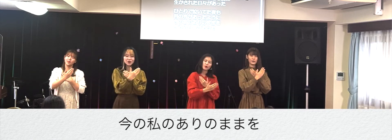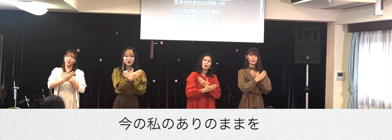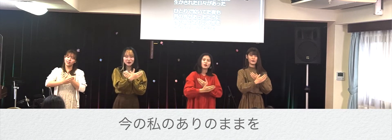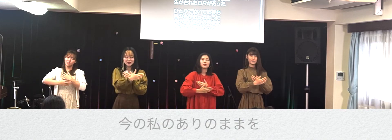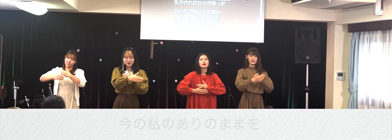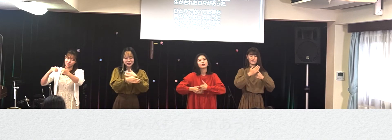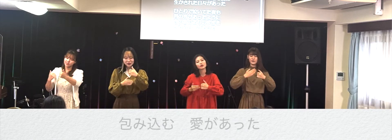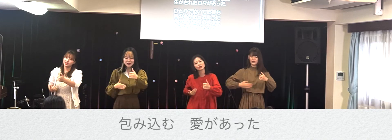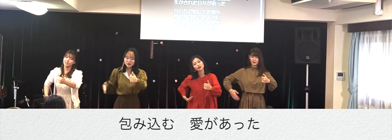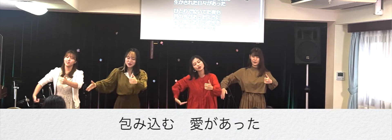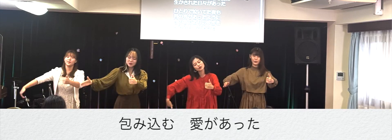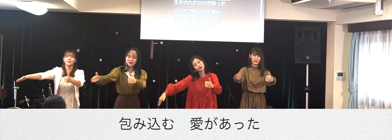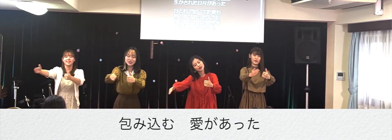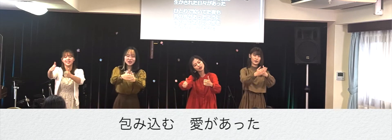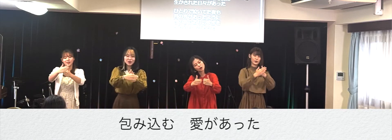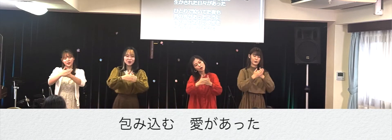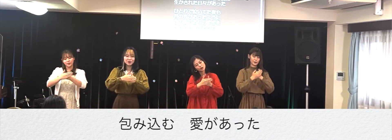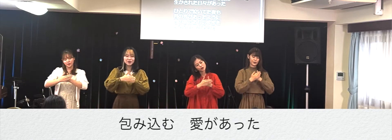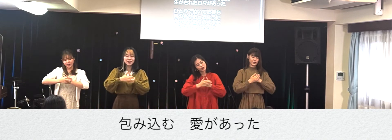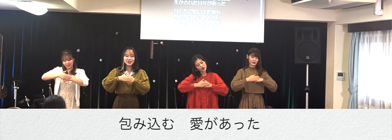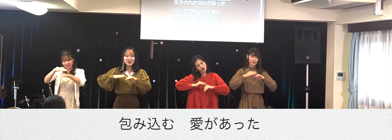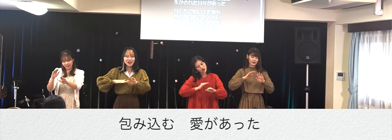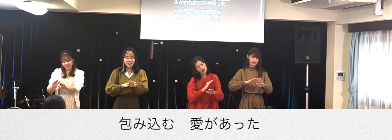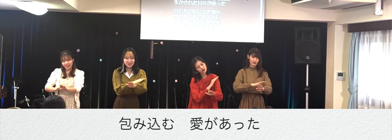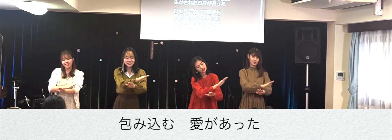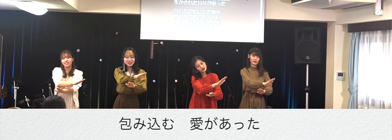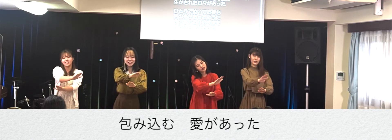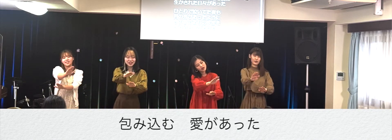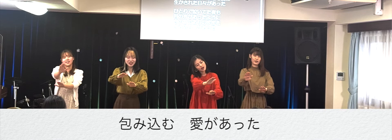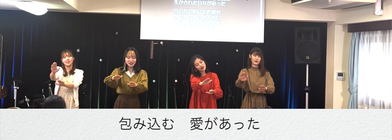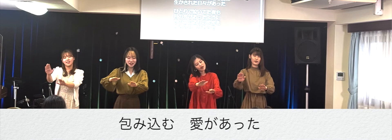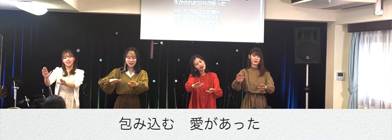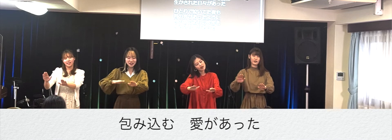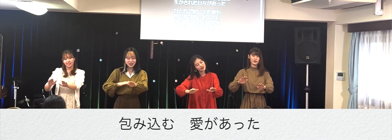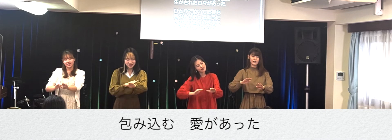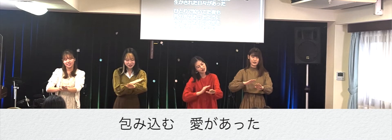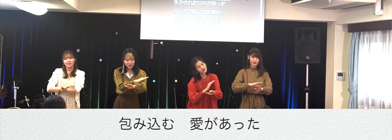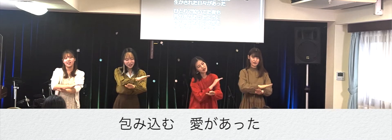包み込む愛があった。